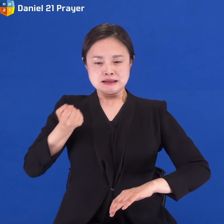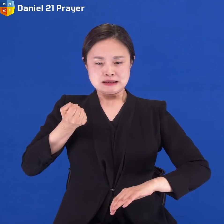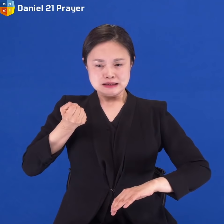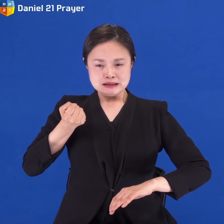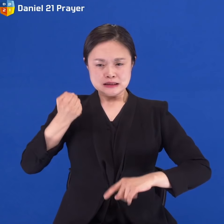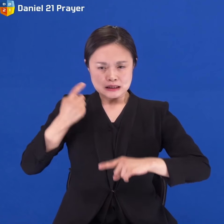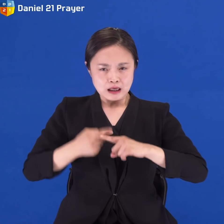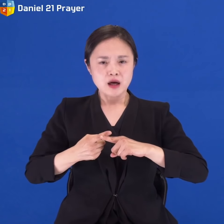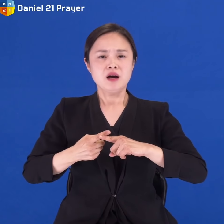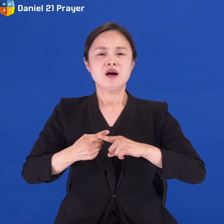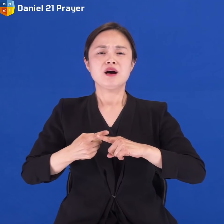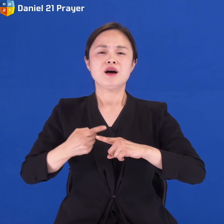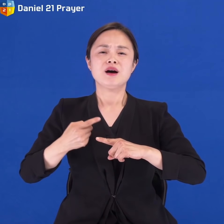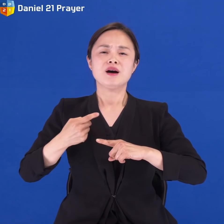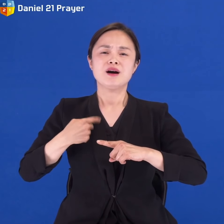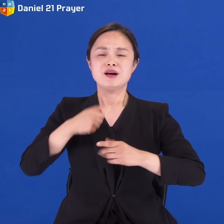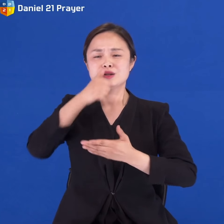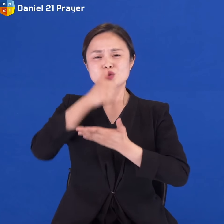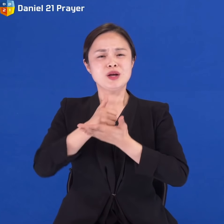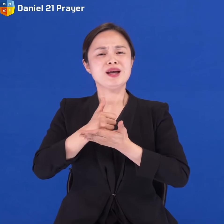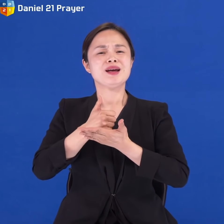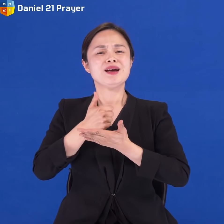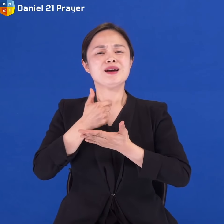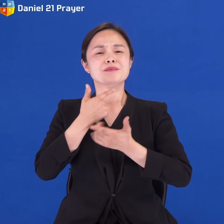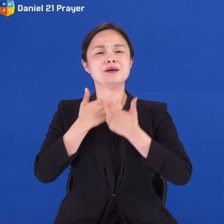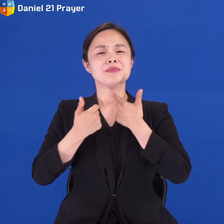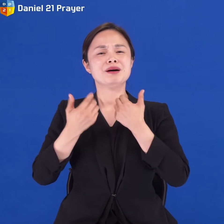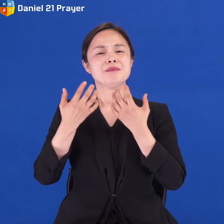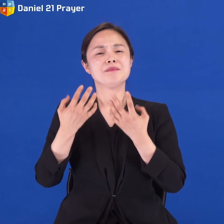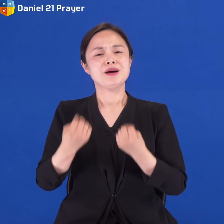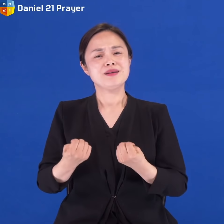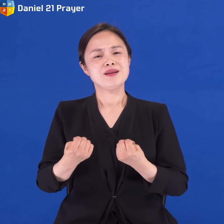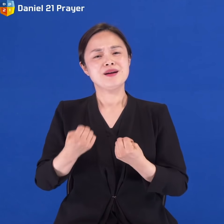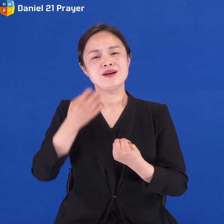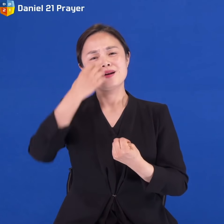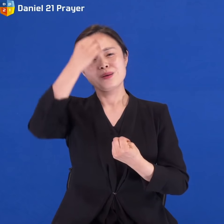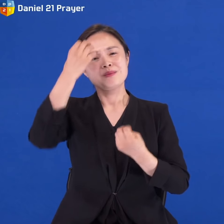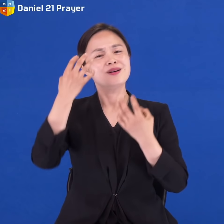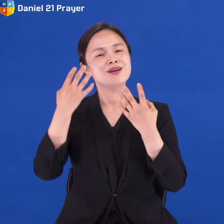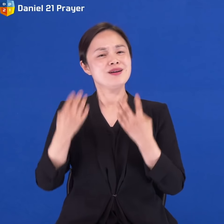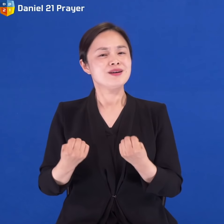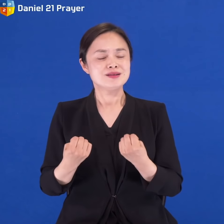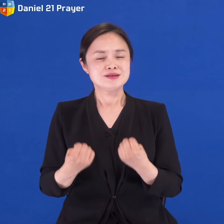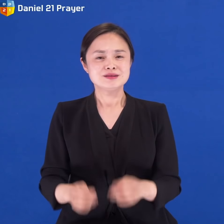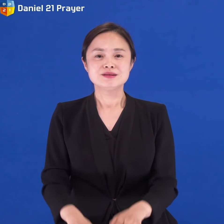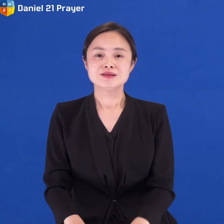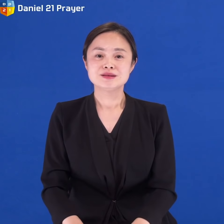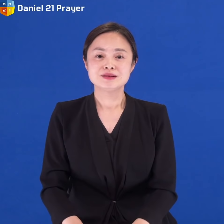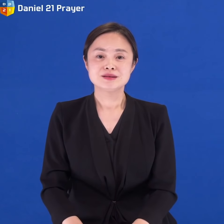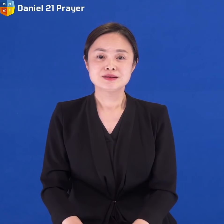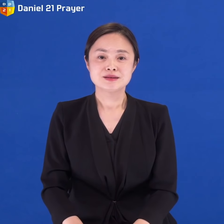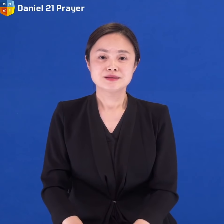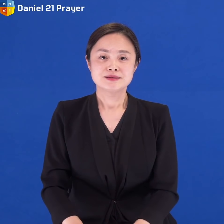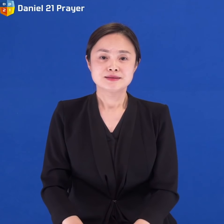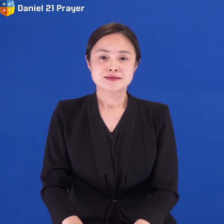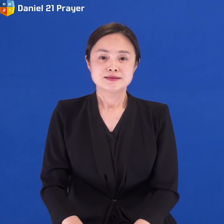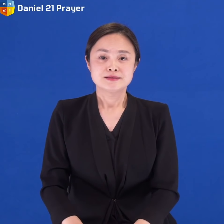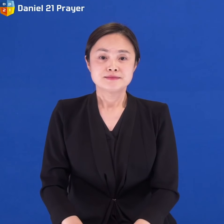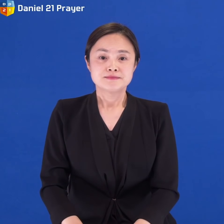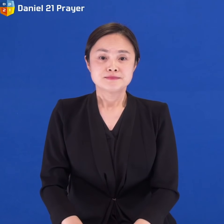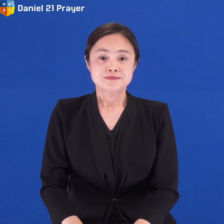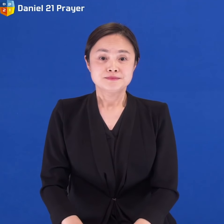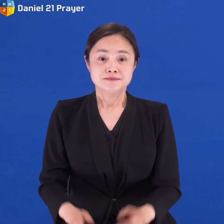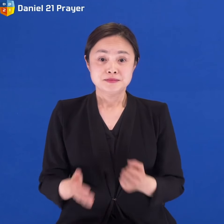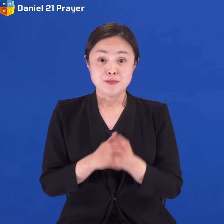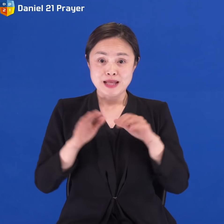모른 채 왜 내려놔야 되는지도 모른 채 목사님한테 갔습니다. 이게 다니엘 기도가 제게 준